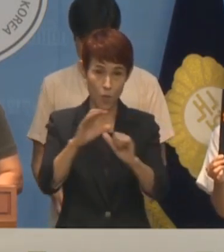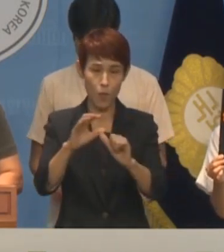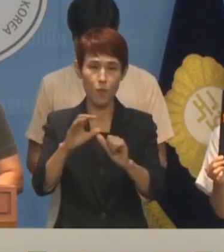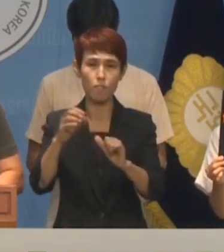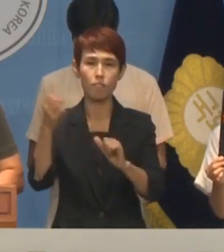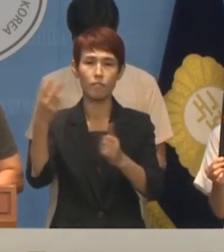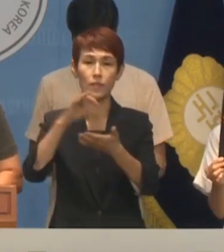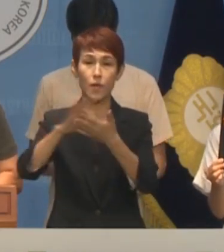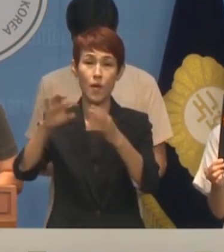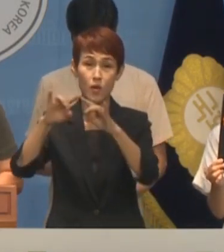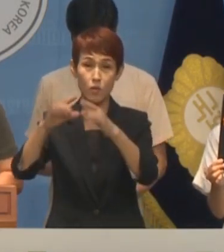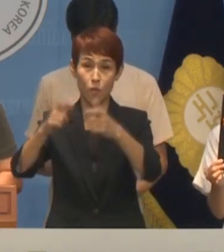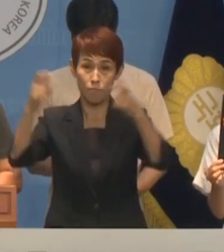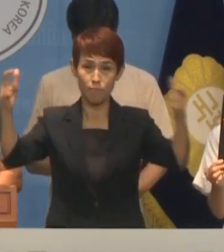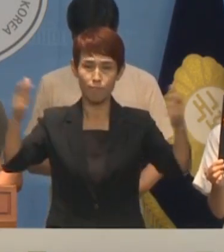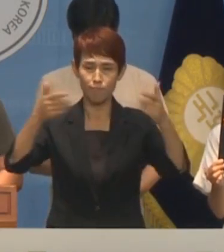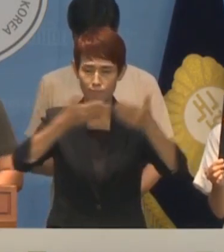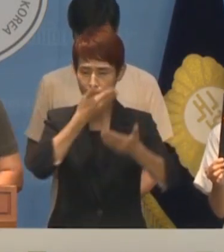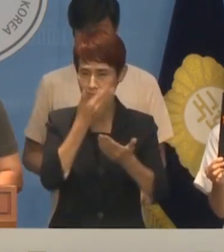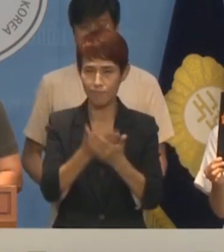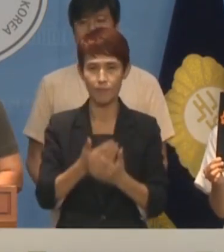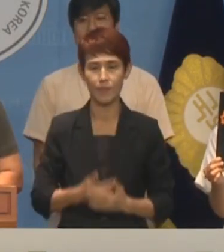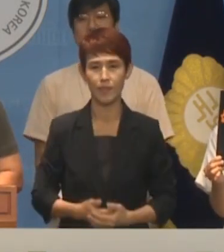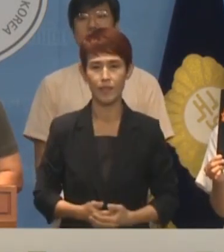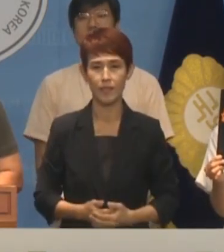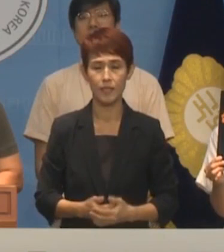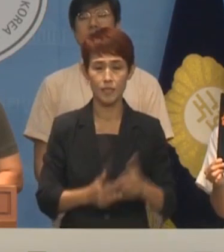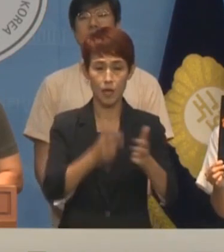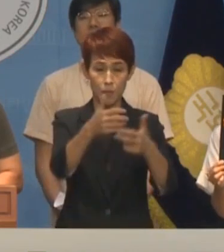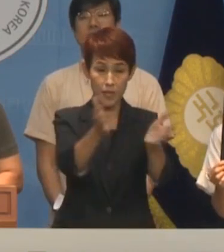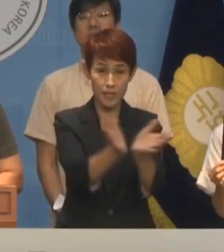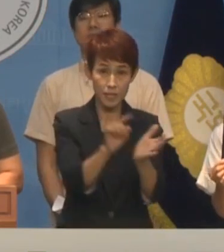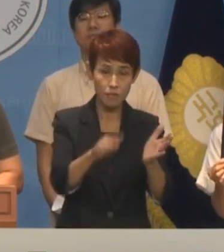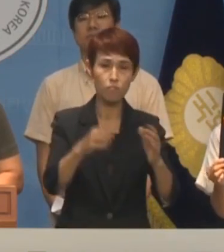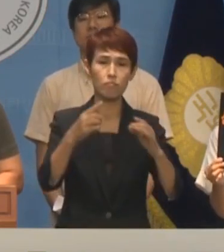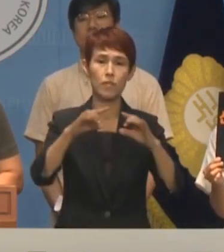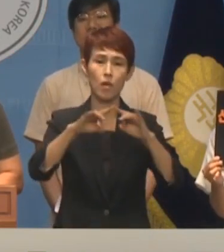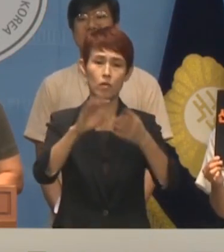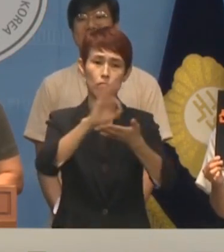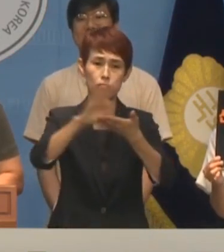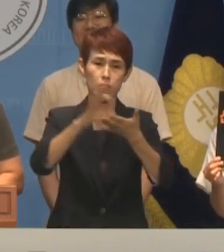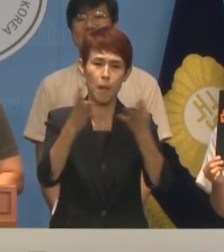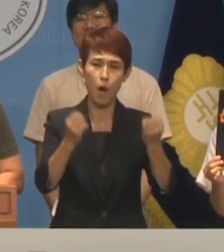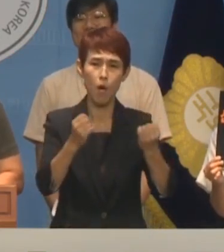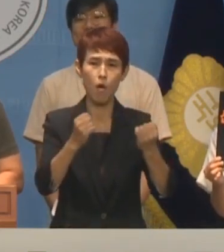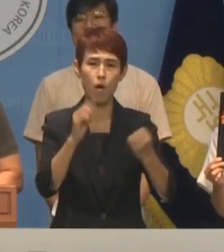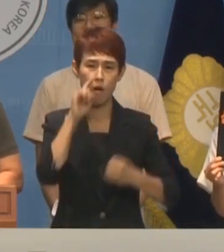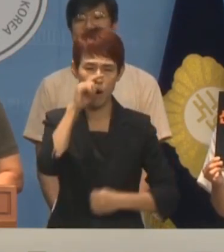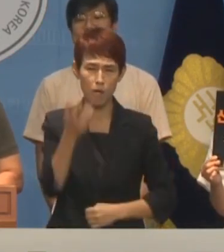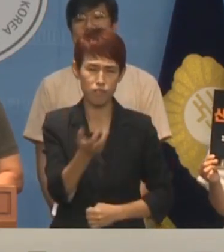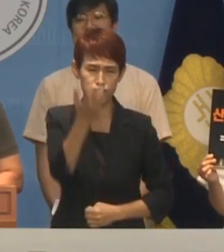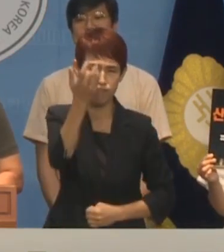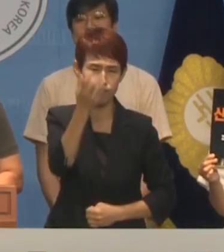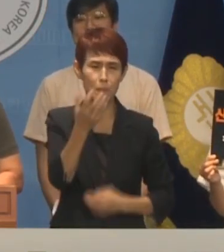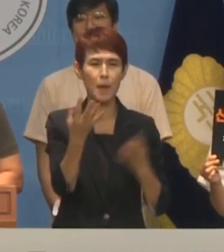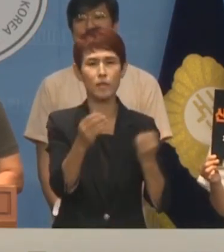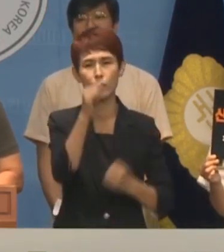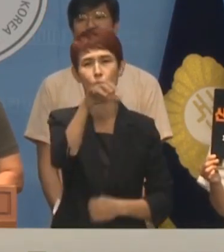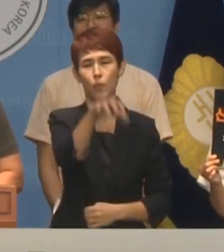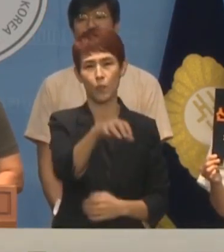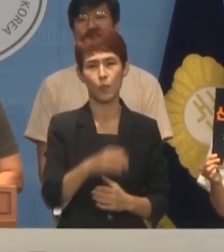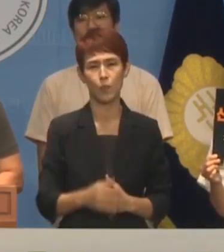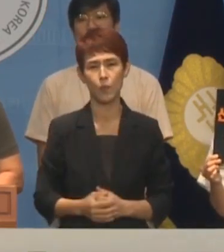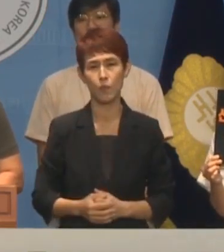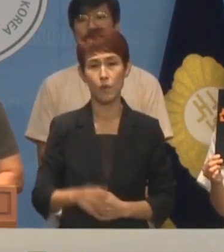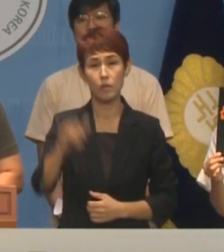방안에 주목할 필요가 있습니다. 산업단지는 에너지 소비와 온실가스 배출의 비중이 매우 큰 지역입니다.